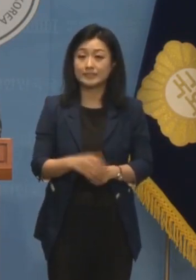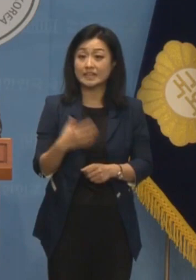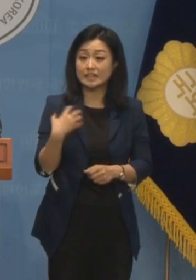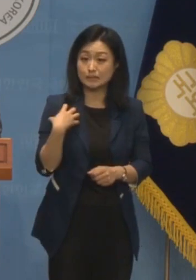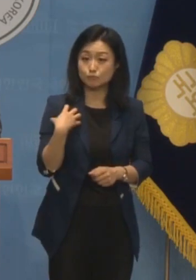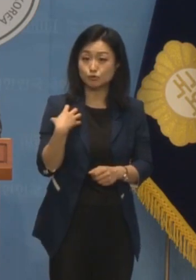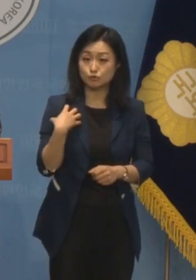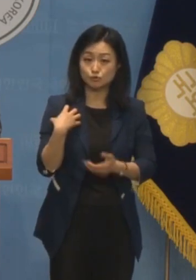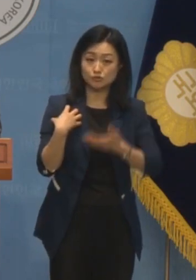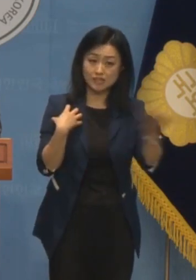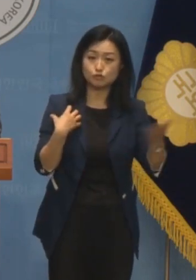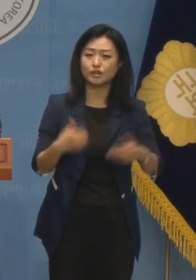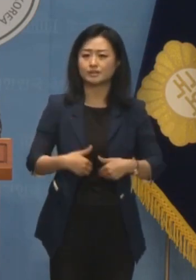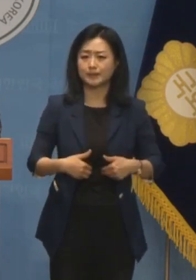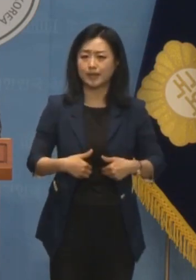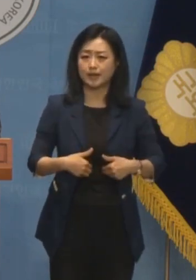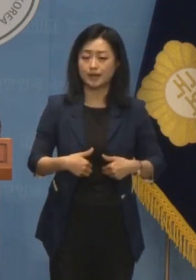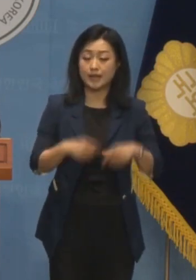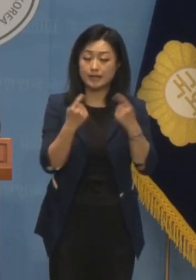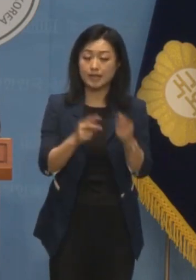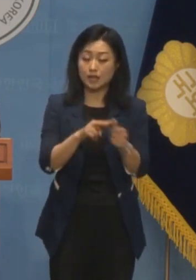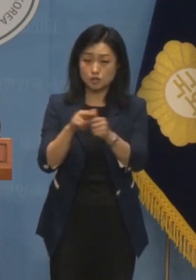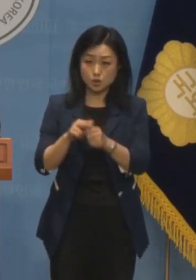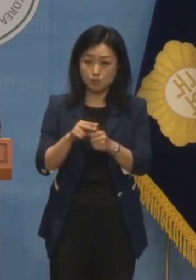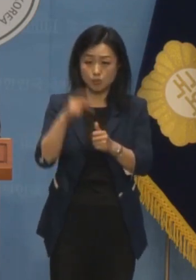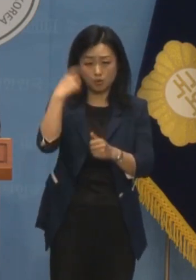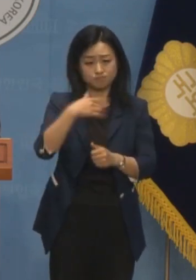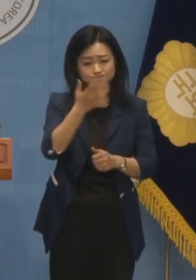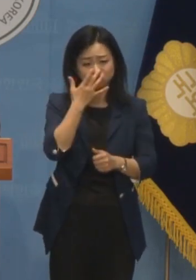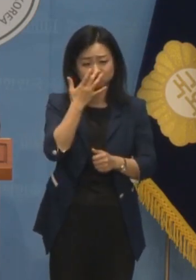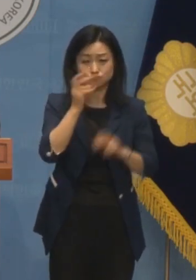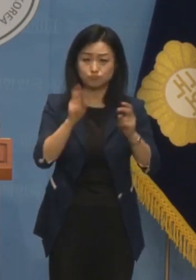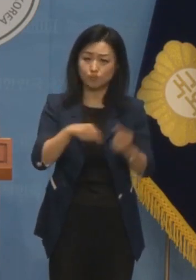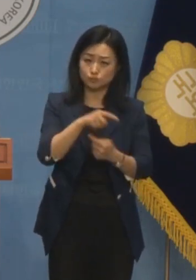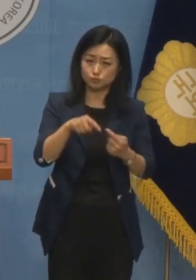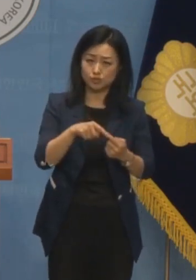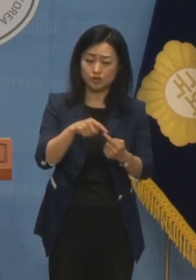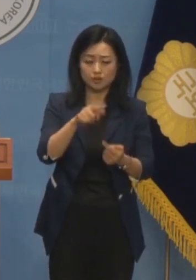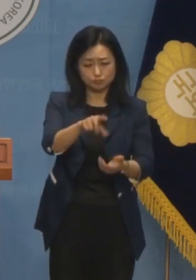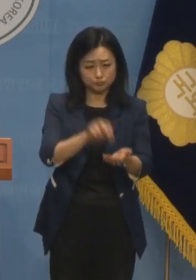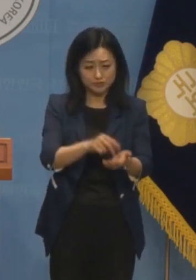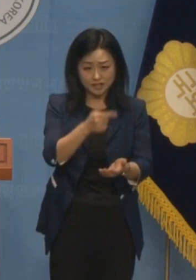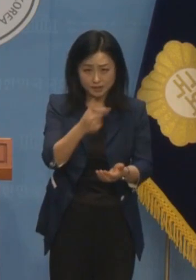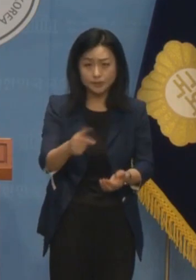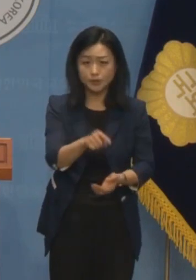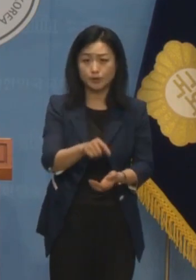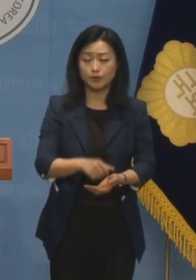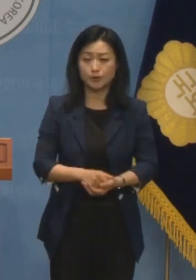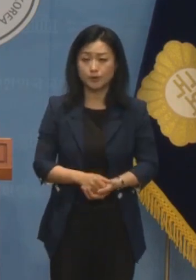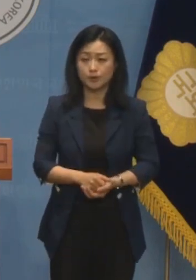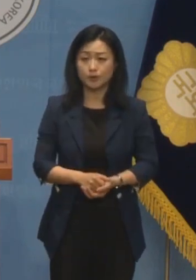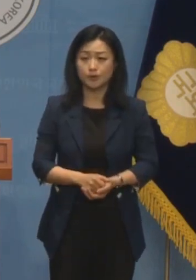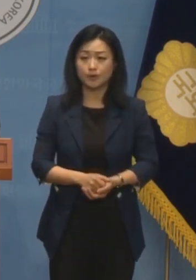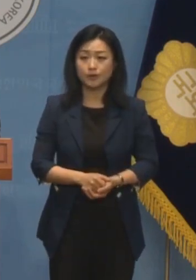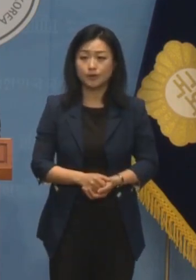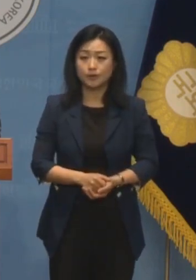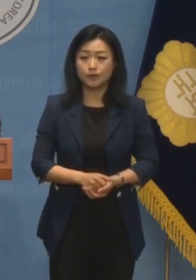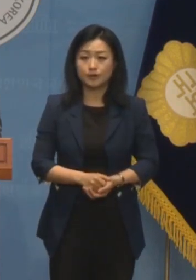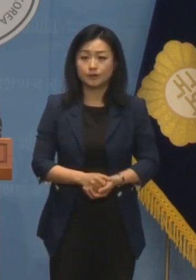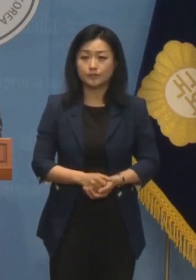의무 제출하고 있습니다. 개인정보에 무감각한 기업 운영을 보여주는 것이라고 할 수